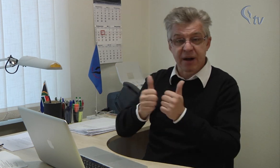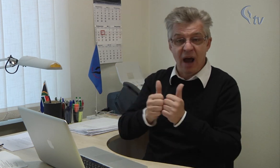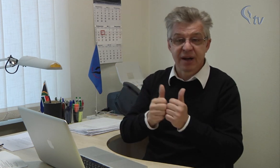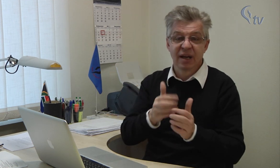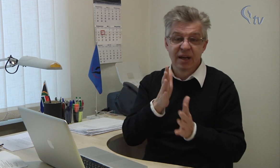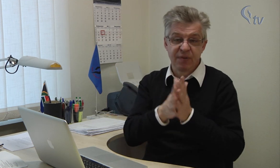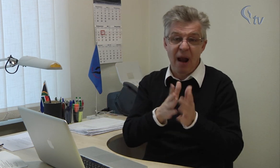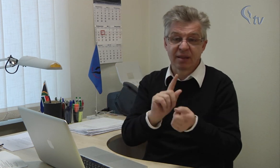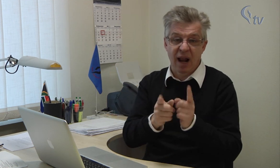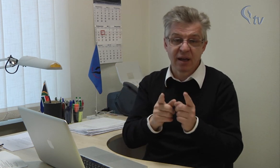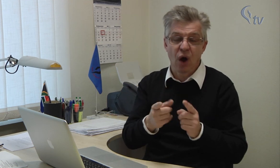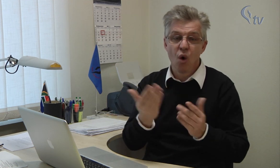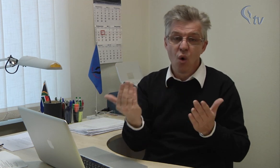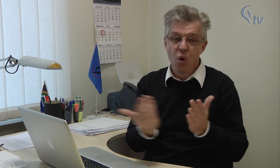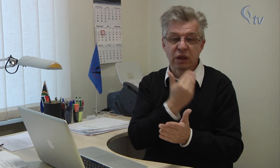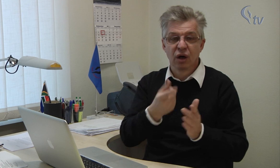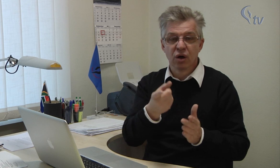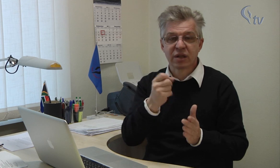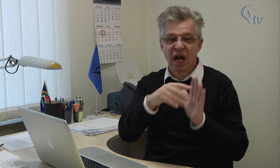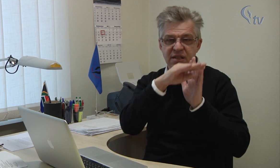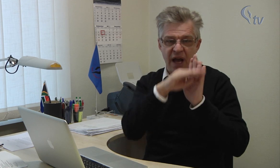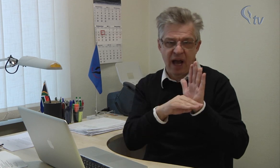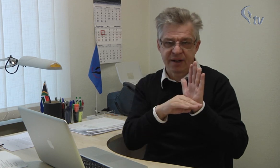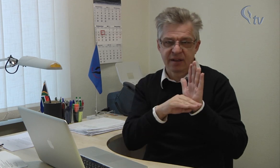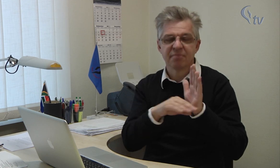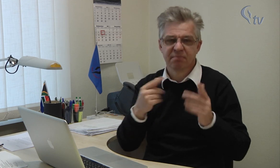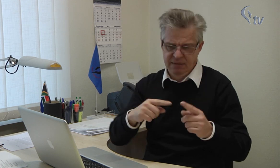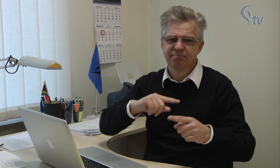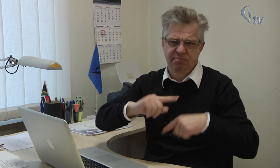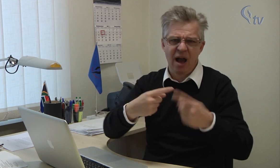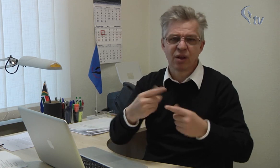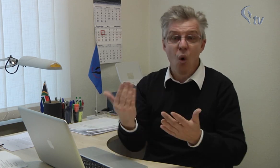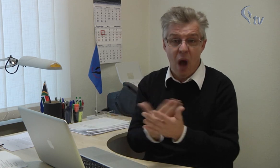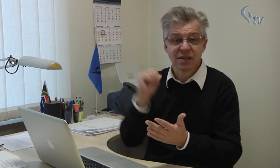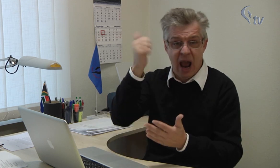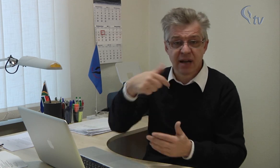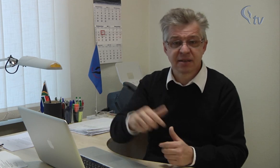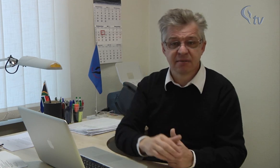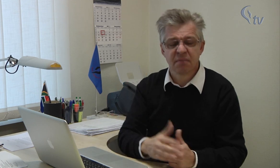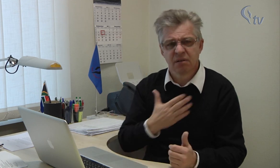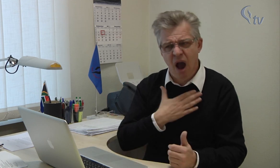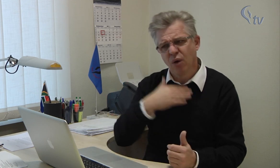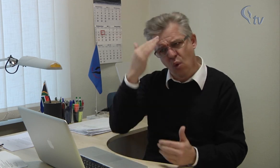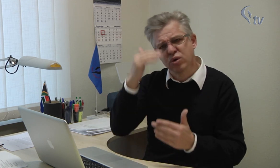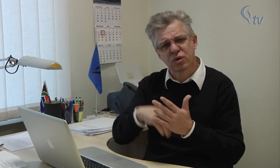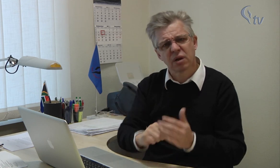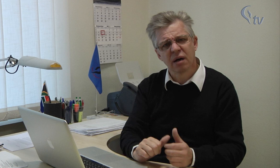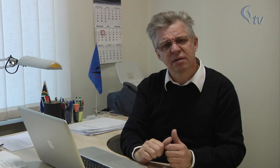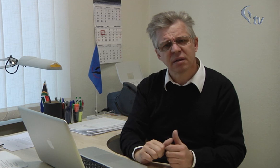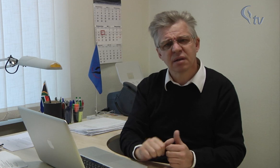partneritega, et luua viipekeele tõlgi uut kutsestandardit, mis rakendub järgmisest aastast. Tahan uskuda, et see toob